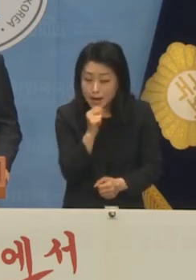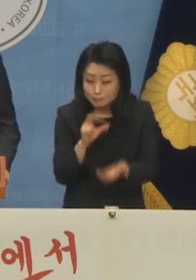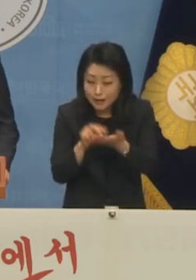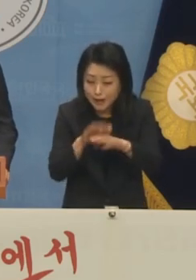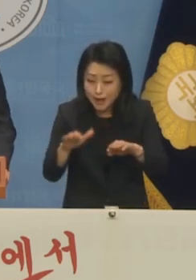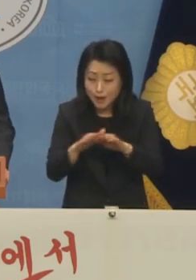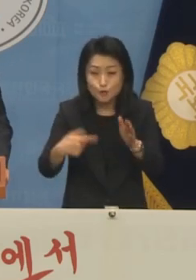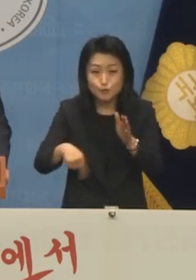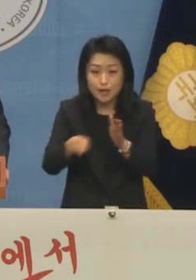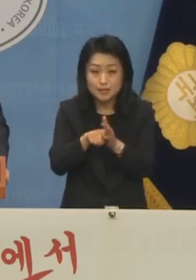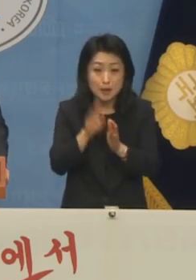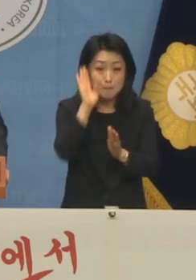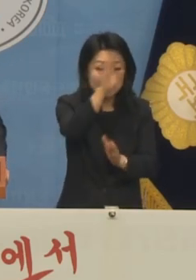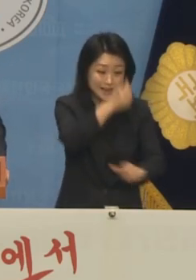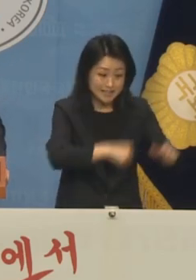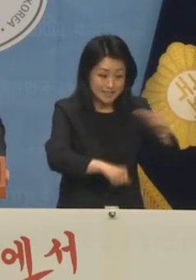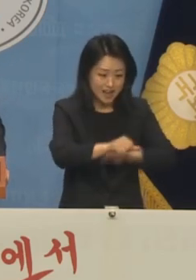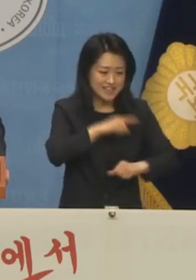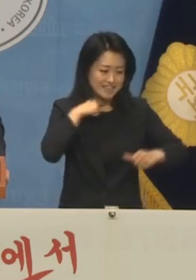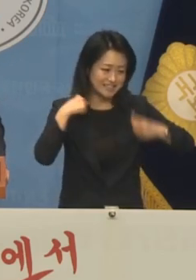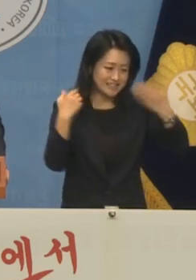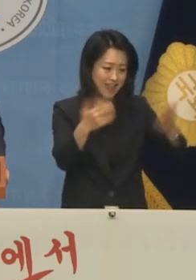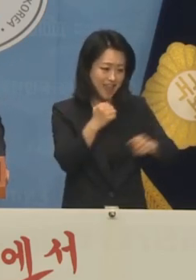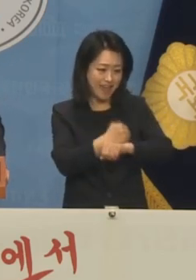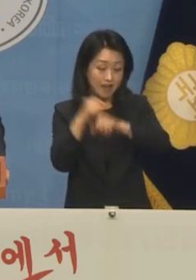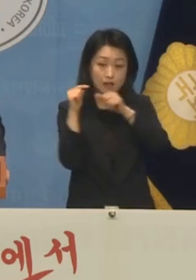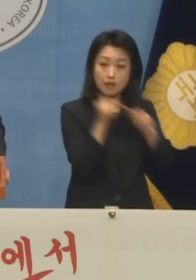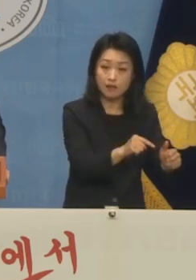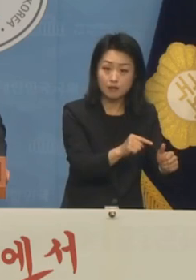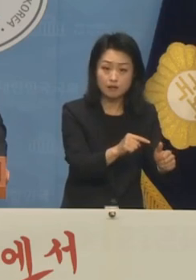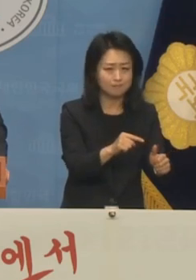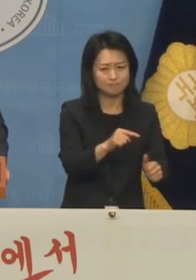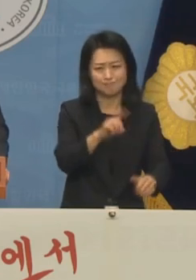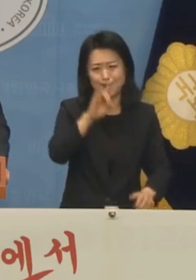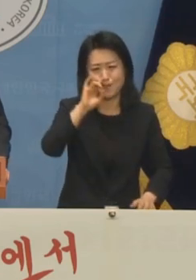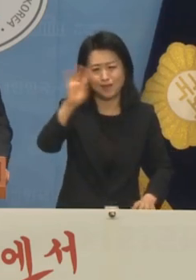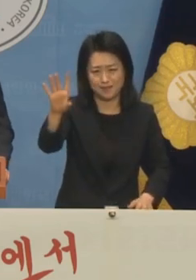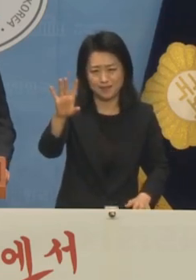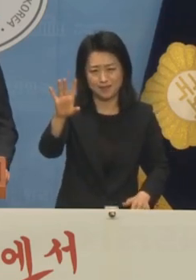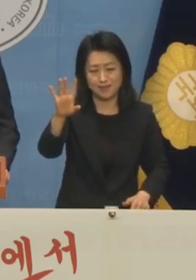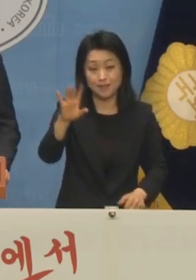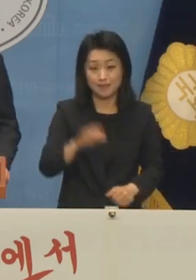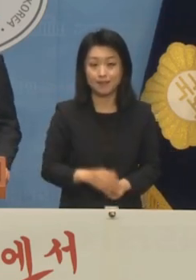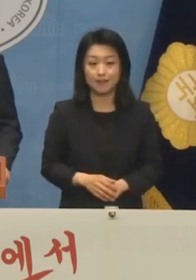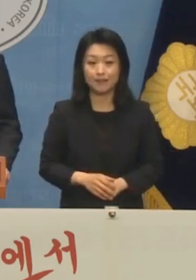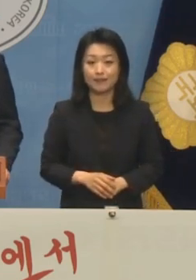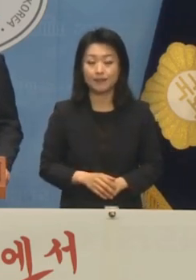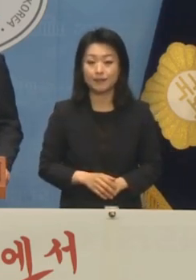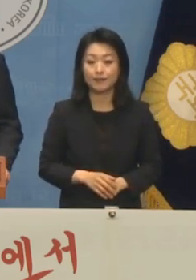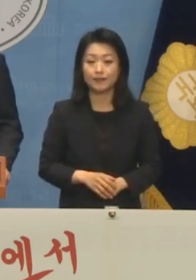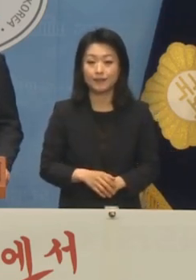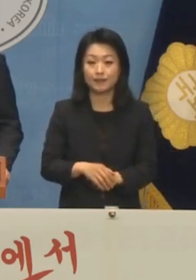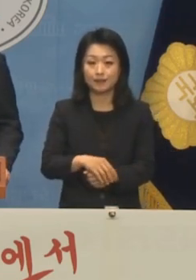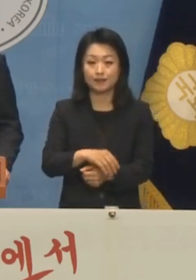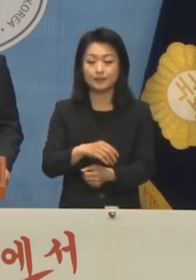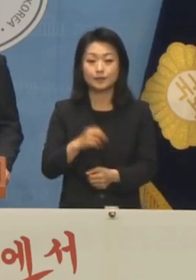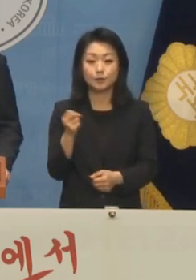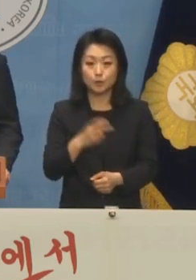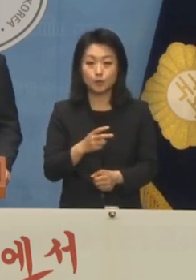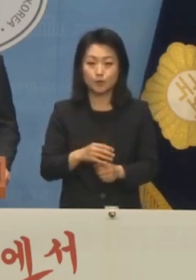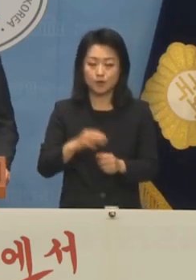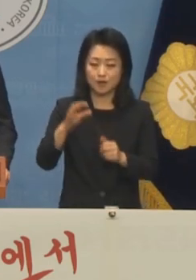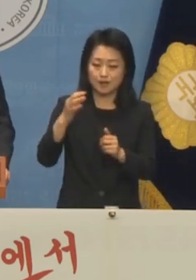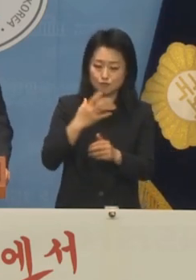위해 미래 세대의 희생을 일방적으로 강요해서도 안 되거니와 제도의 지속 가능성만을